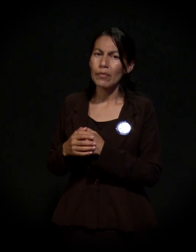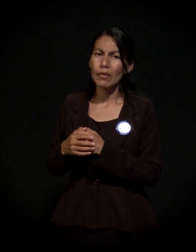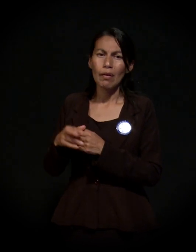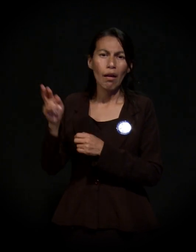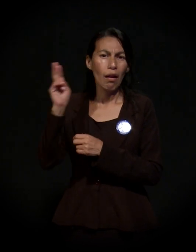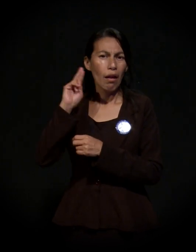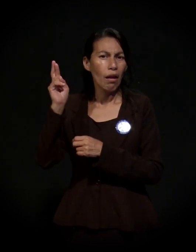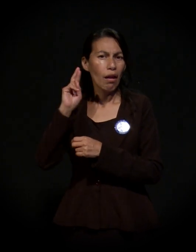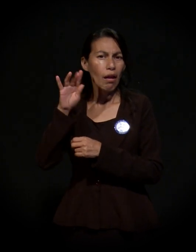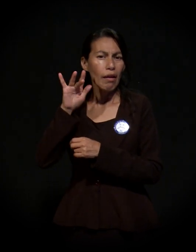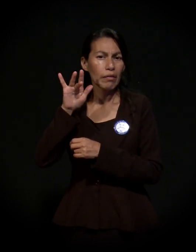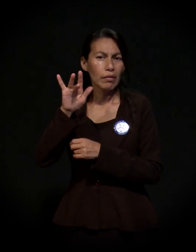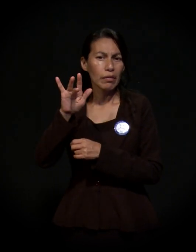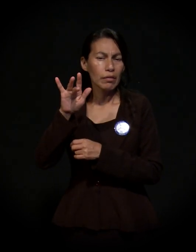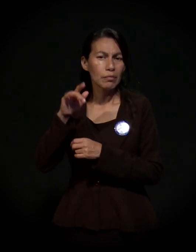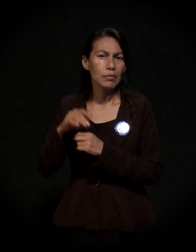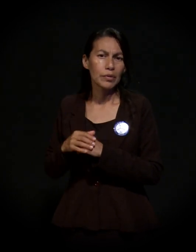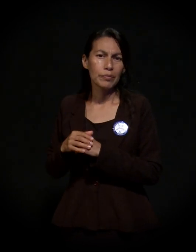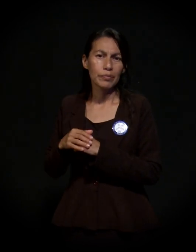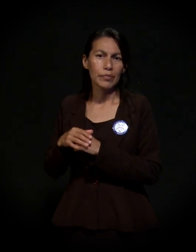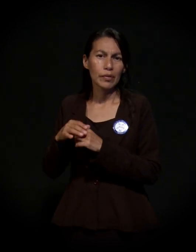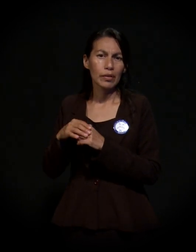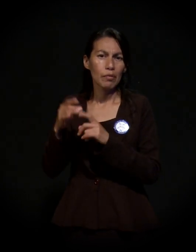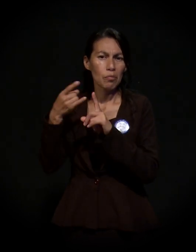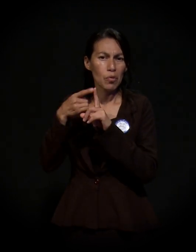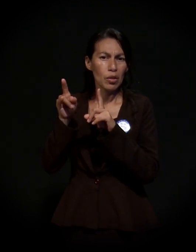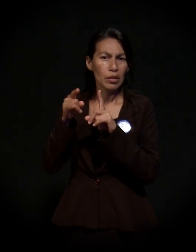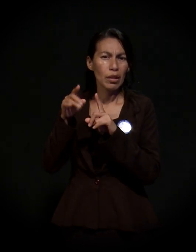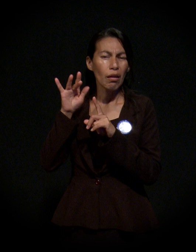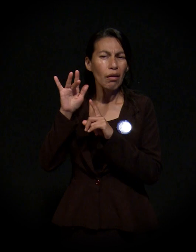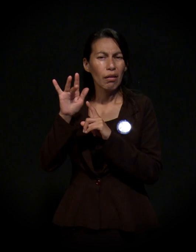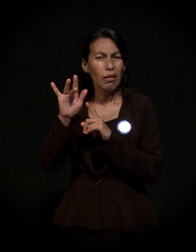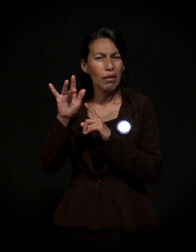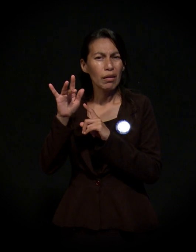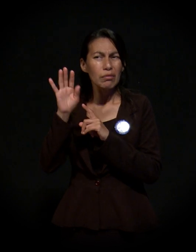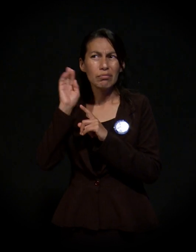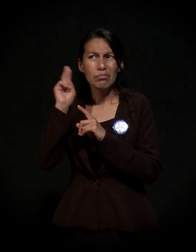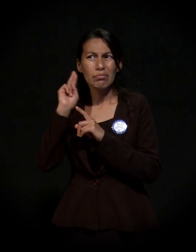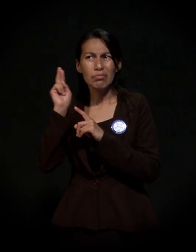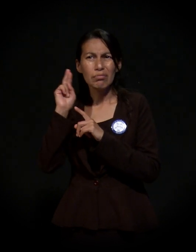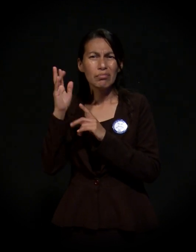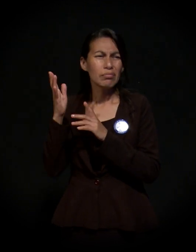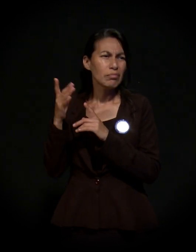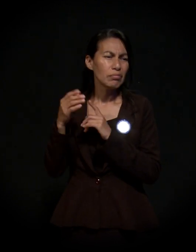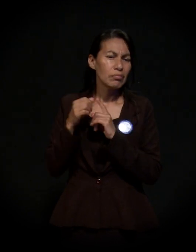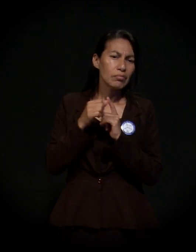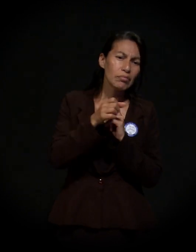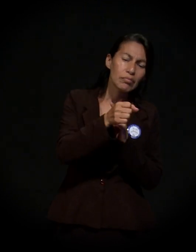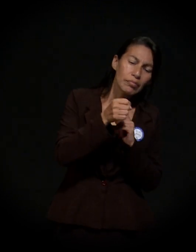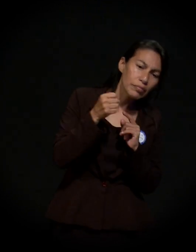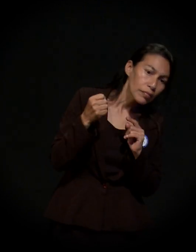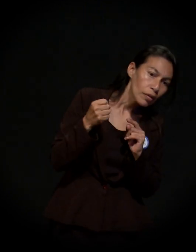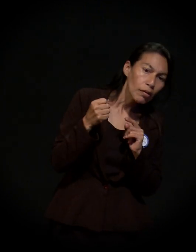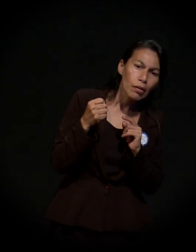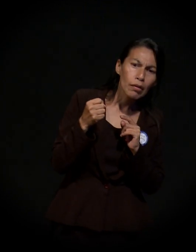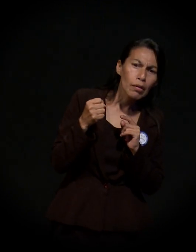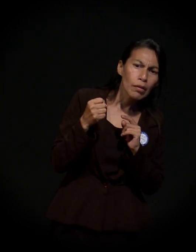cuando sonó el timbre de la puerta, la casa. Y salí a ver quién era, ya estaba